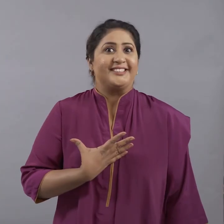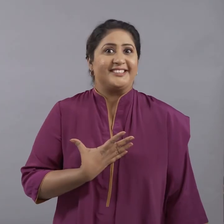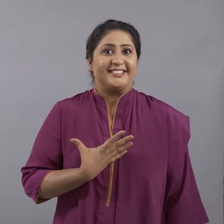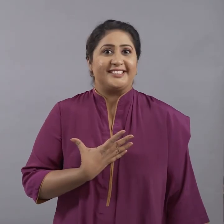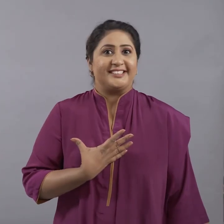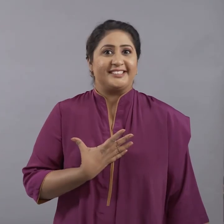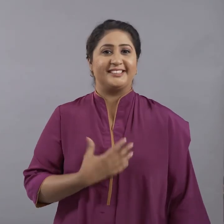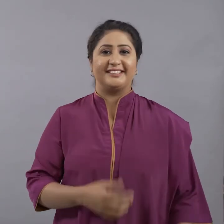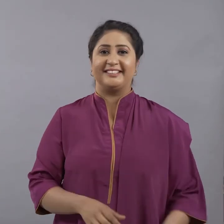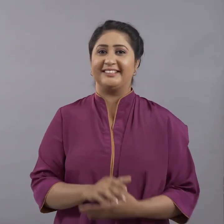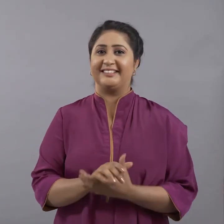खुश,